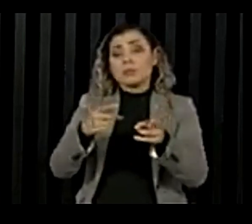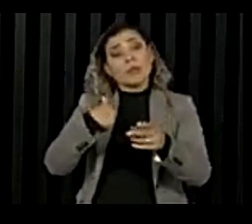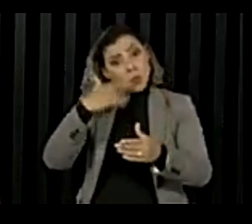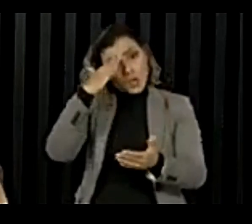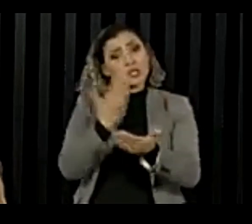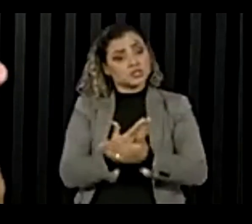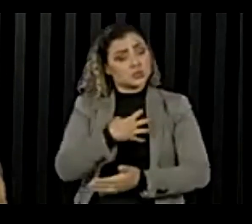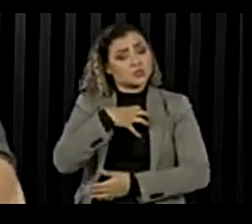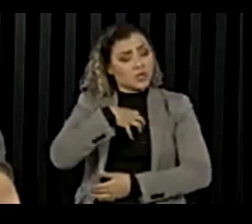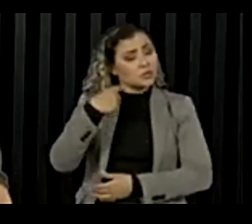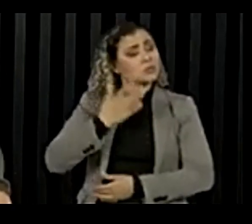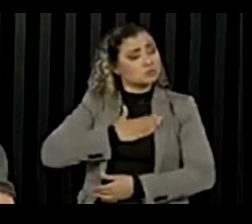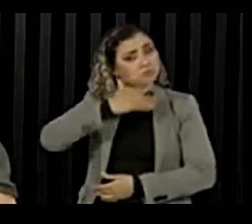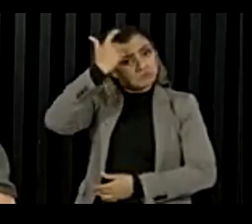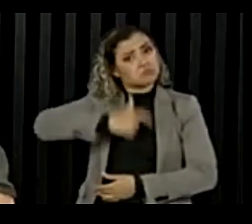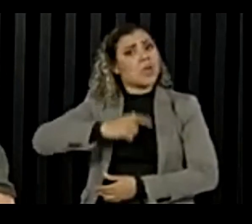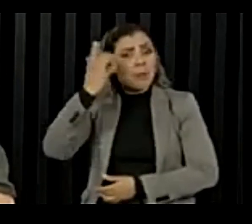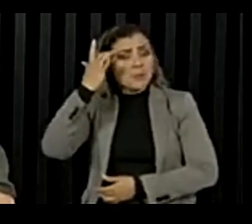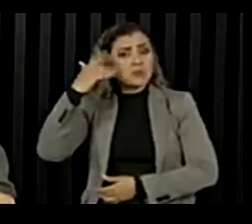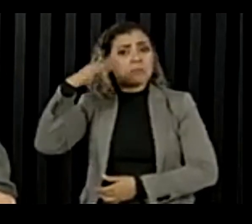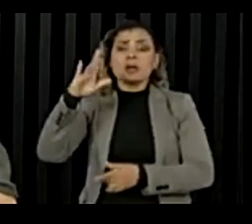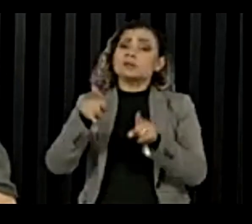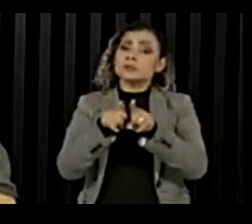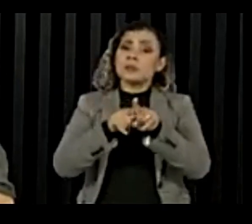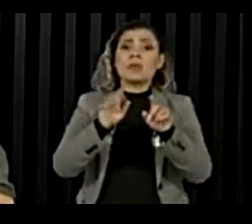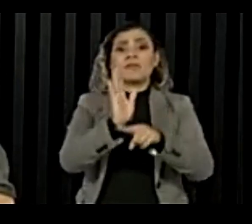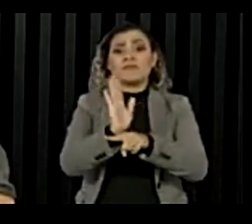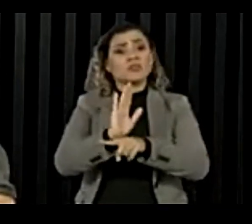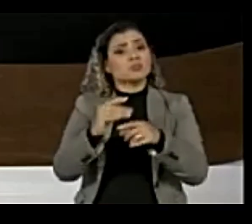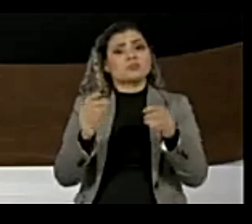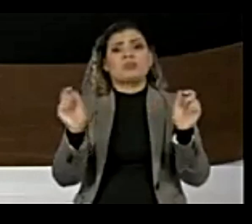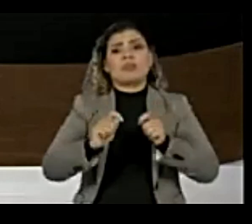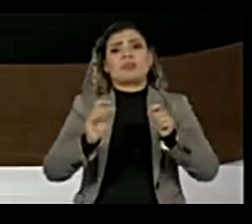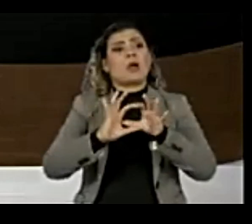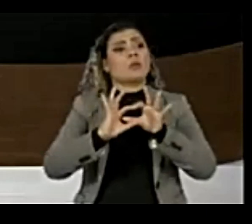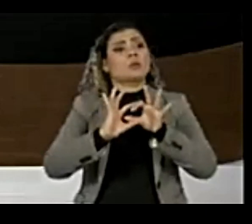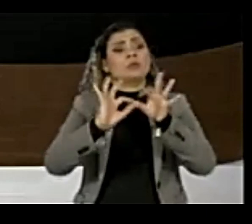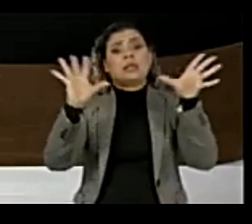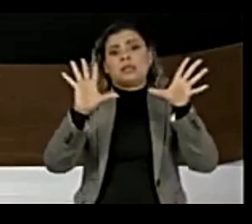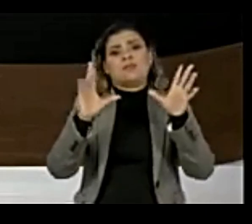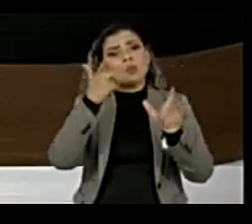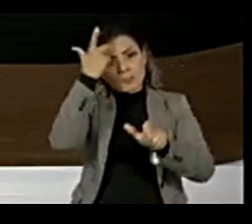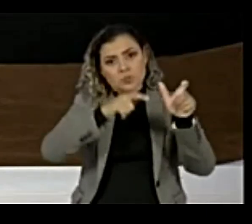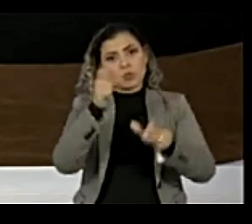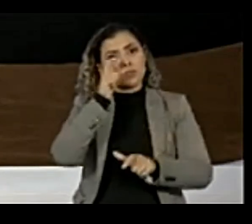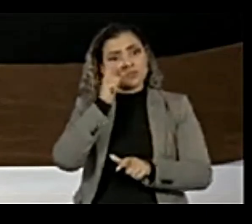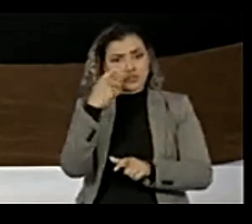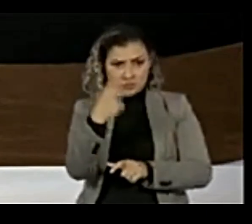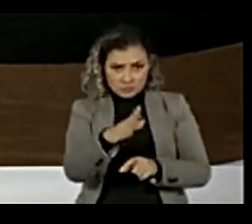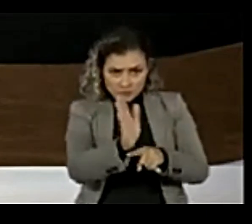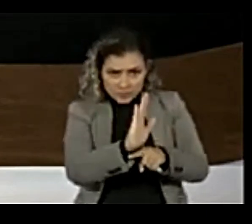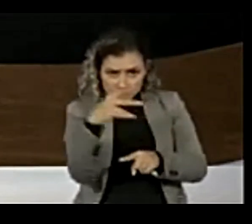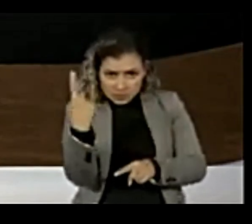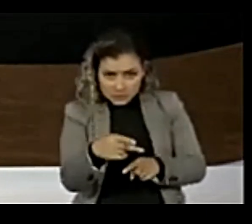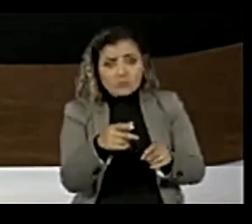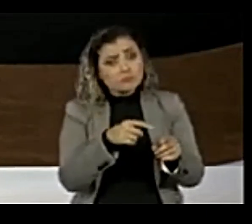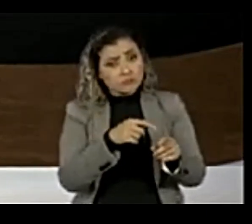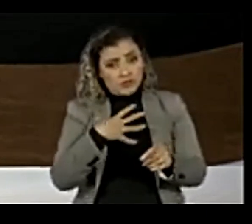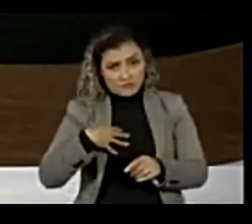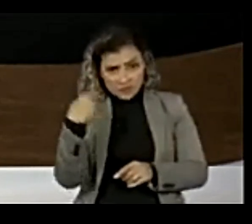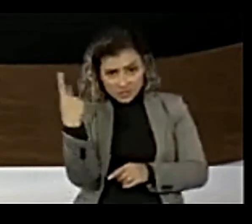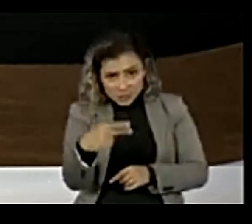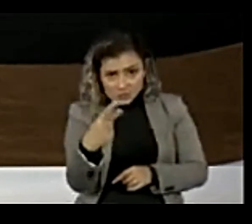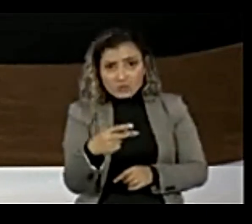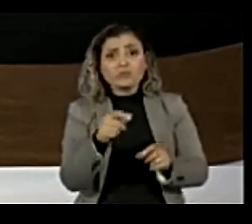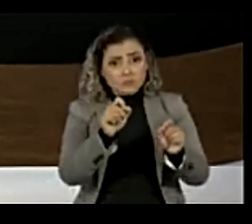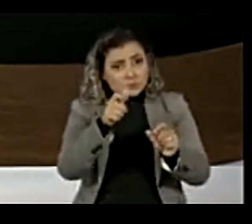amadurecendo nesse sentido e hoje fazer um conteúdo que seja saudável para a família toda. Então, obrigada. Respondendo a Raquel, você acha que hoje o seu canal, você recomendaria se você tivesse